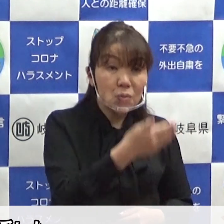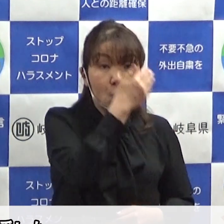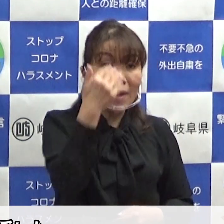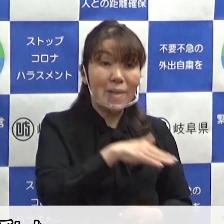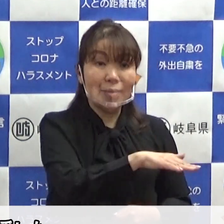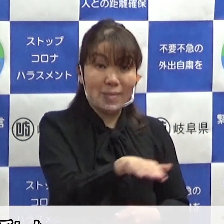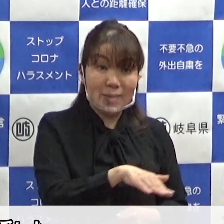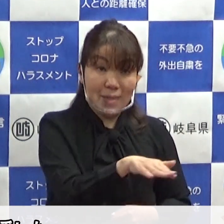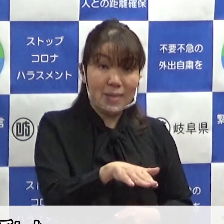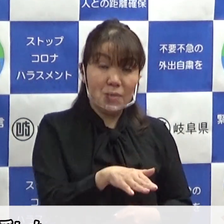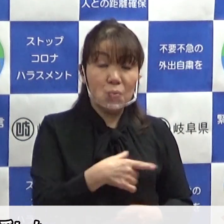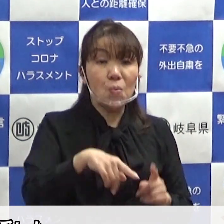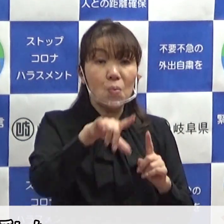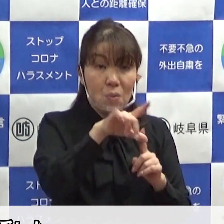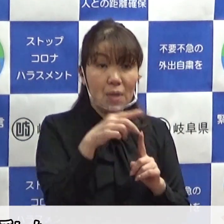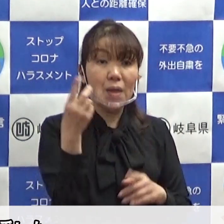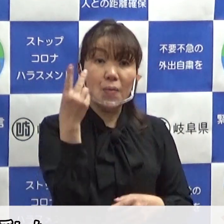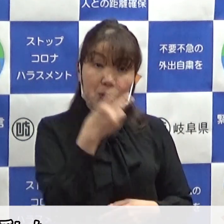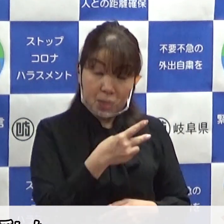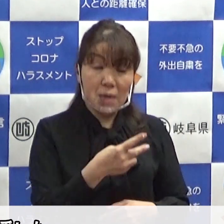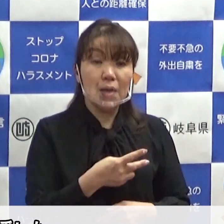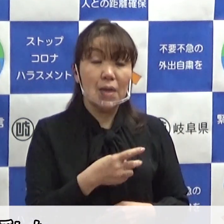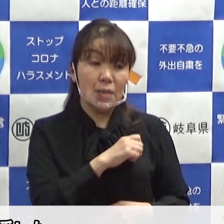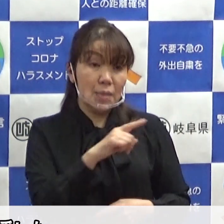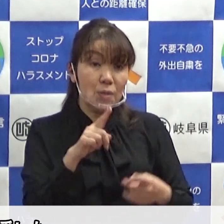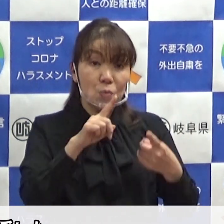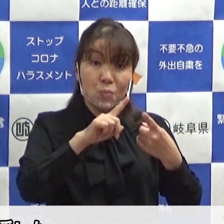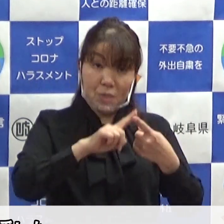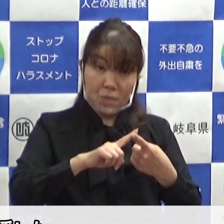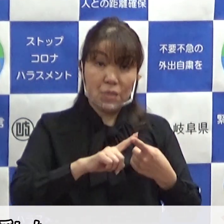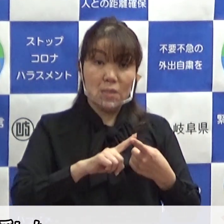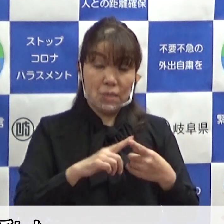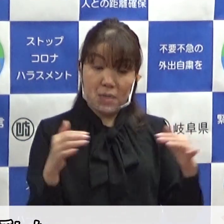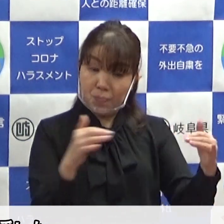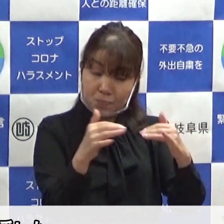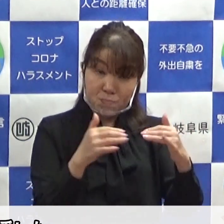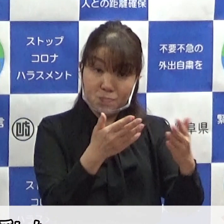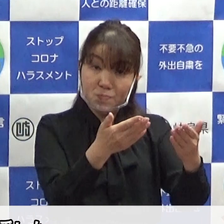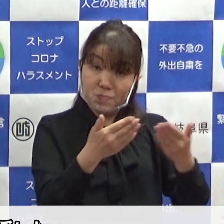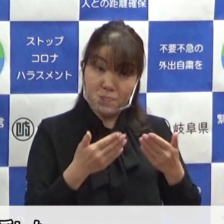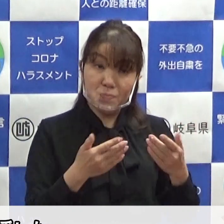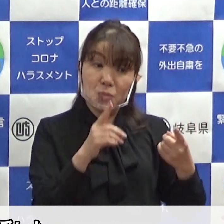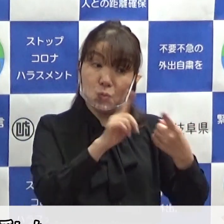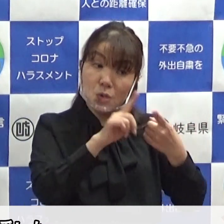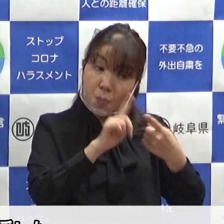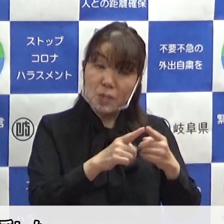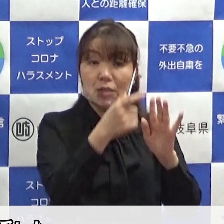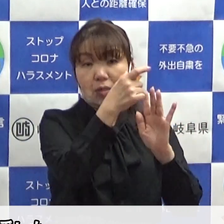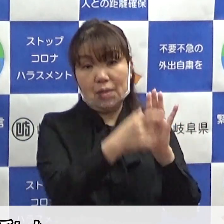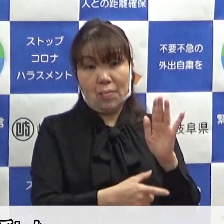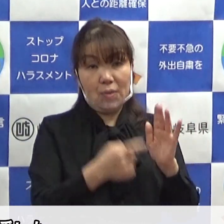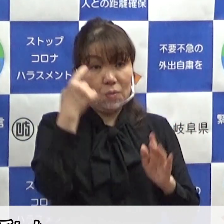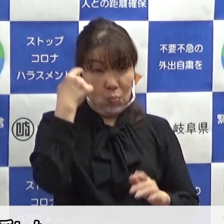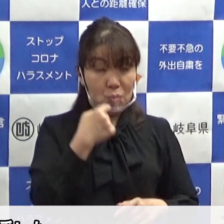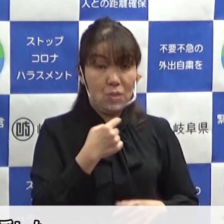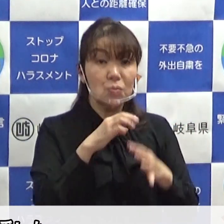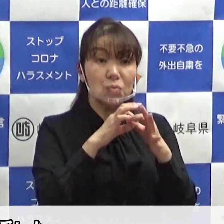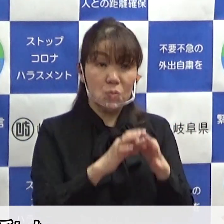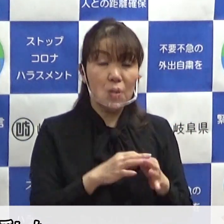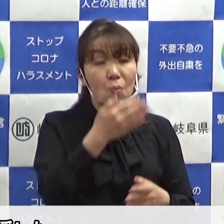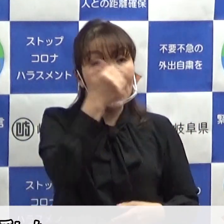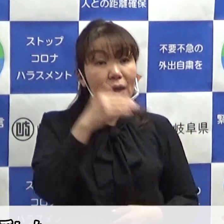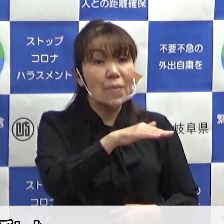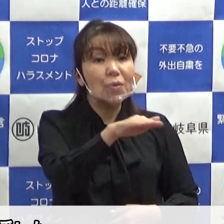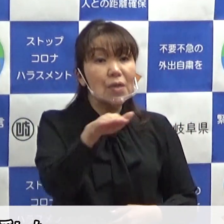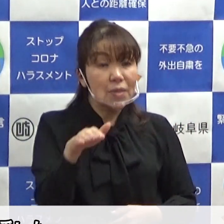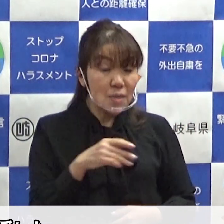が方が、あるいは積極的に議論していただくにふさわしいテーマではないかと思っておりまして、そういう若い人た